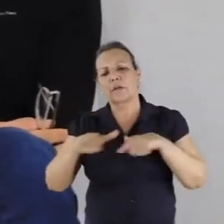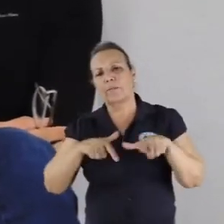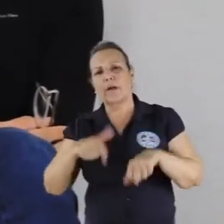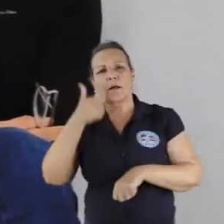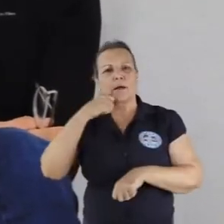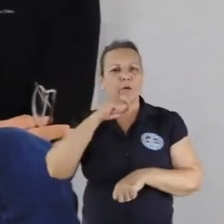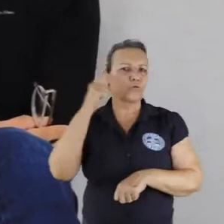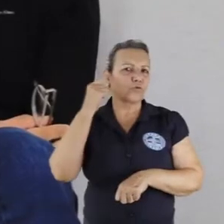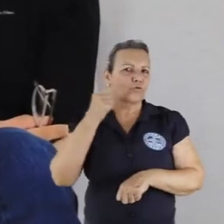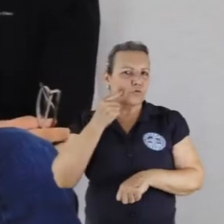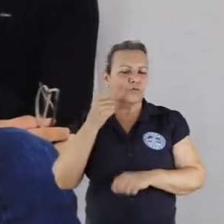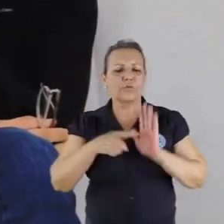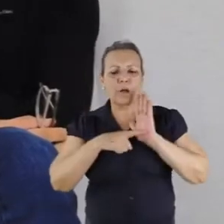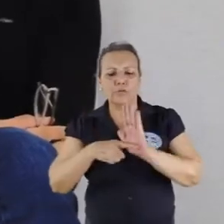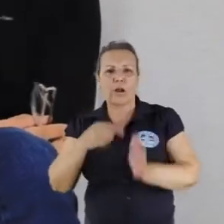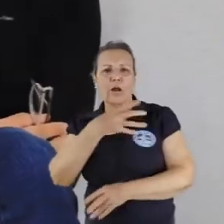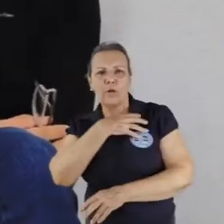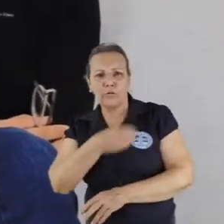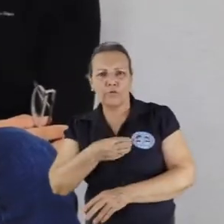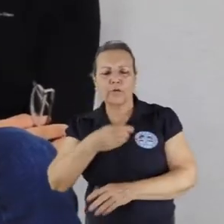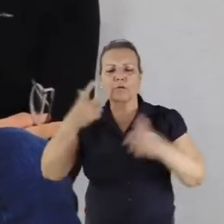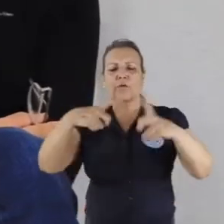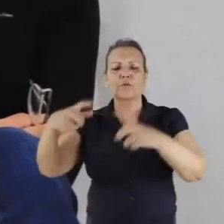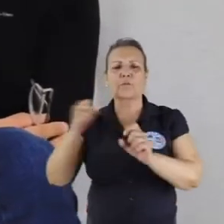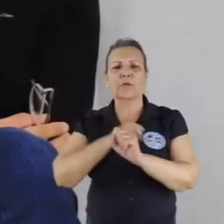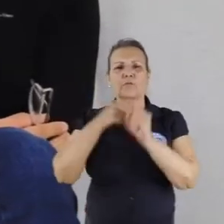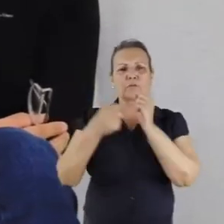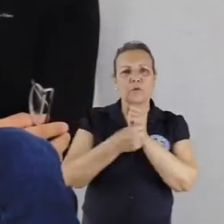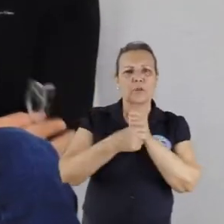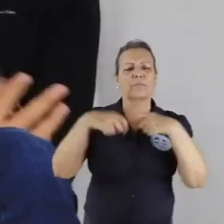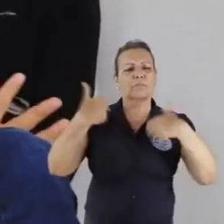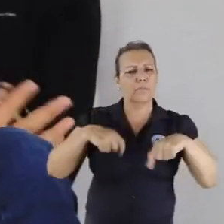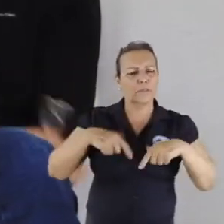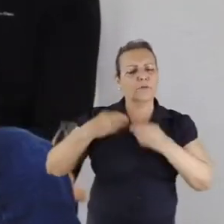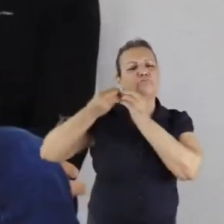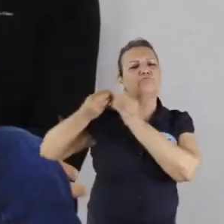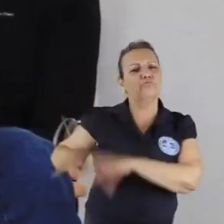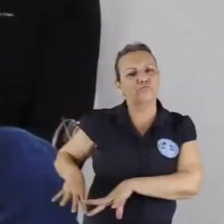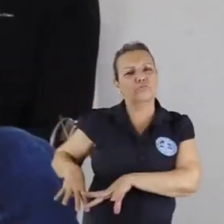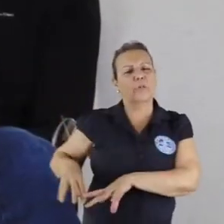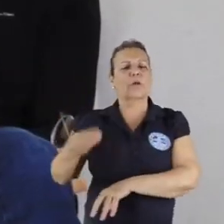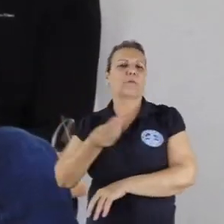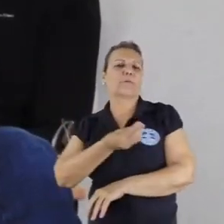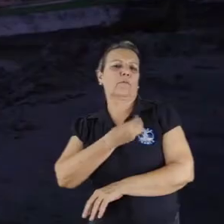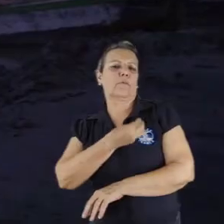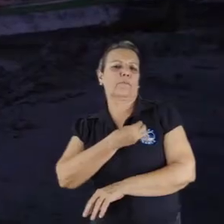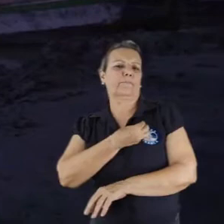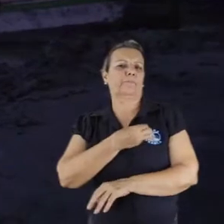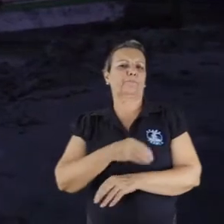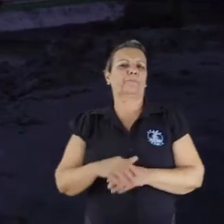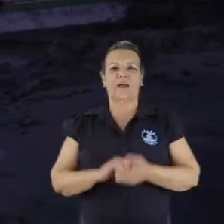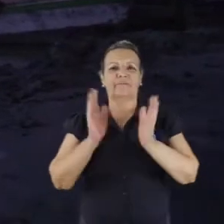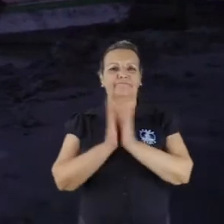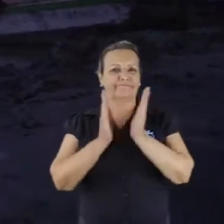mãe de um surdo que, para auxiliar esse filho a ter um espaço na sociedade, precisa abdicar da sua própria vida.